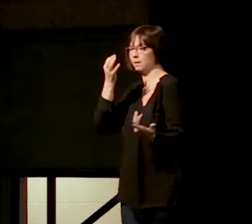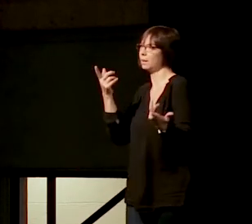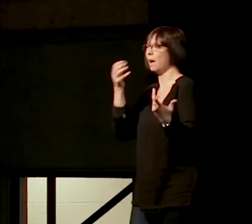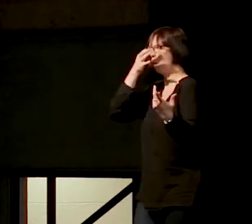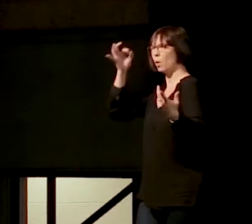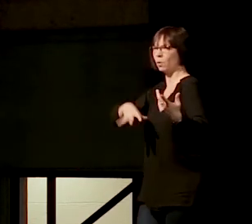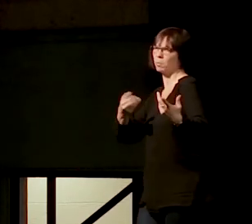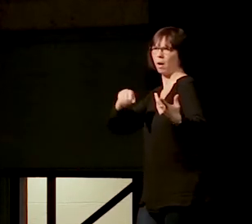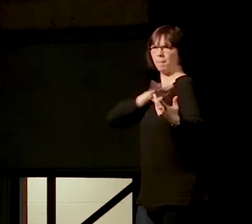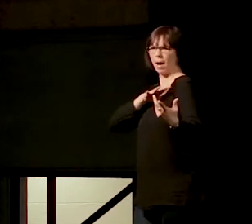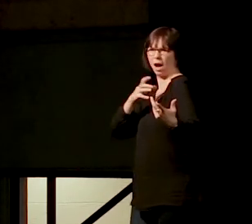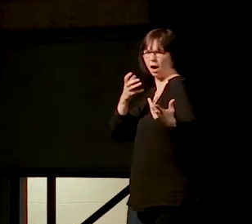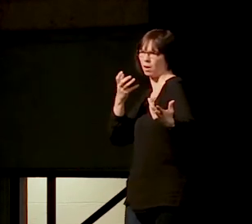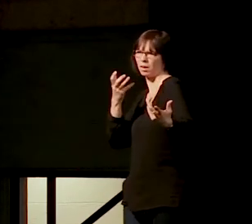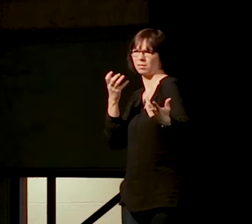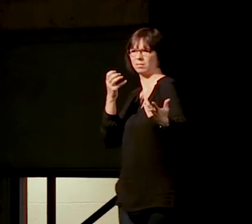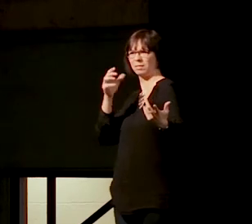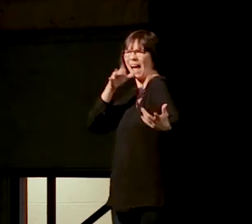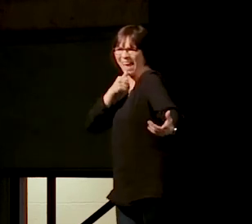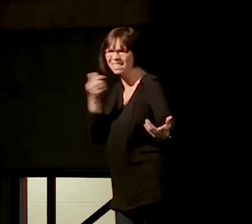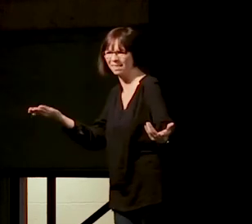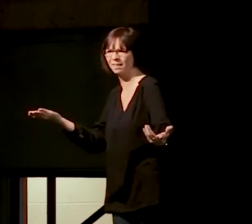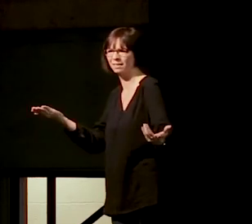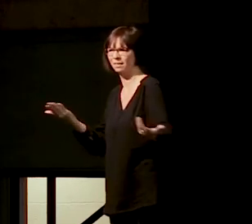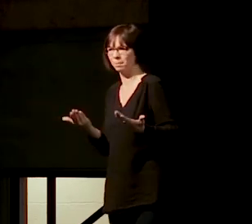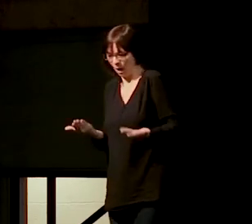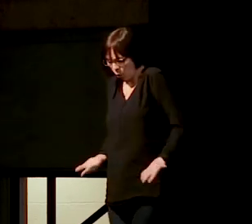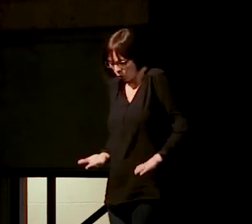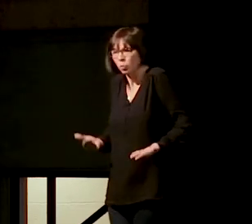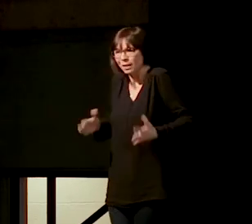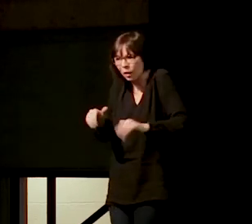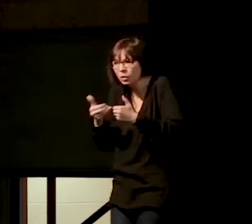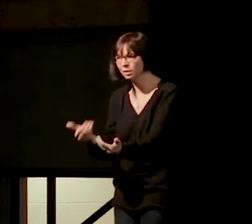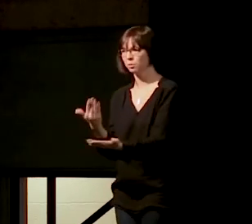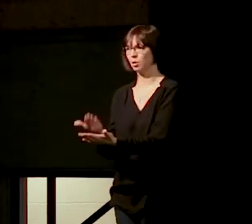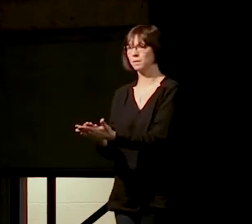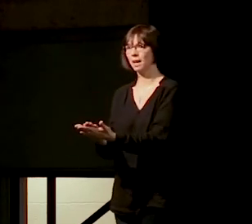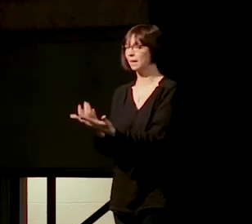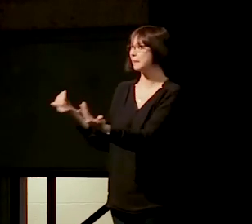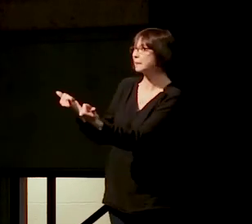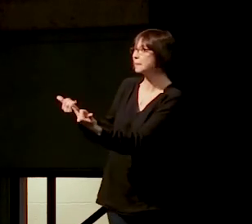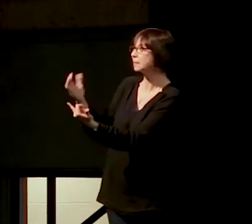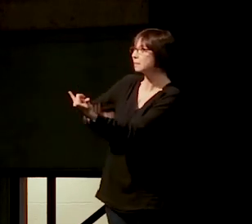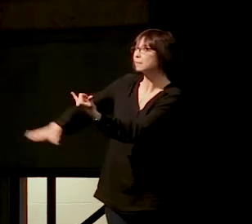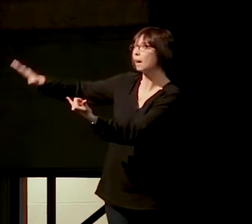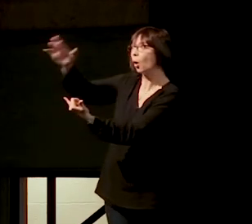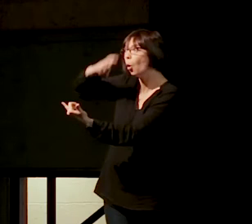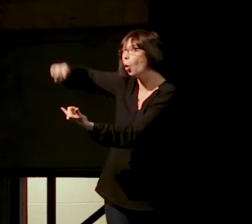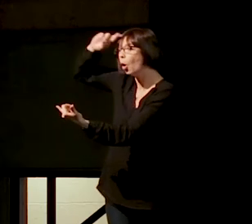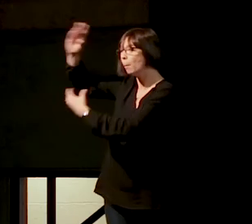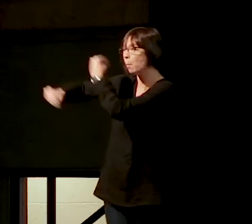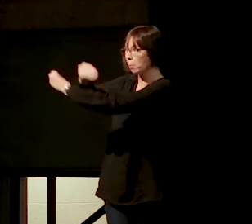haine. Alors disons-le, car cela se passe encore aujourd'hui à nos portes, en Europe et dans le monde.